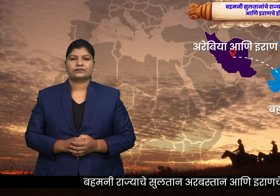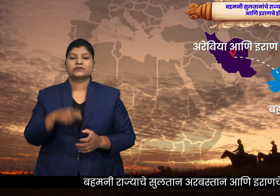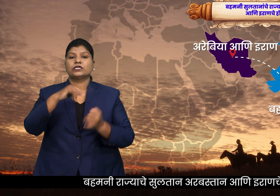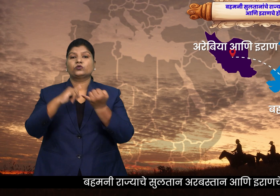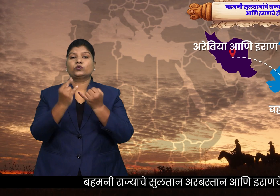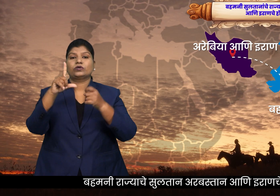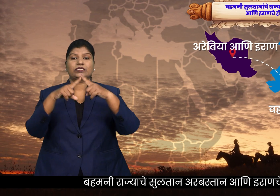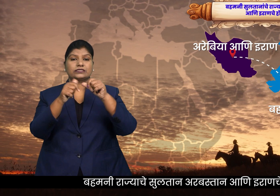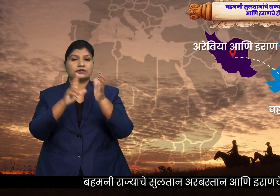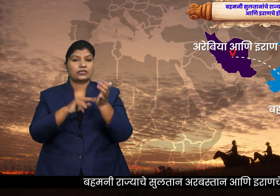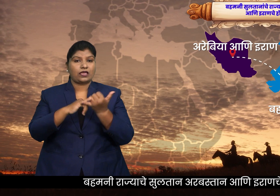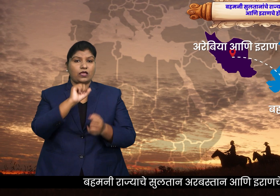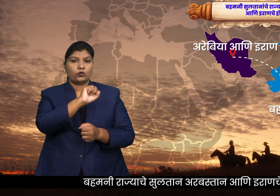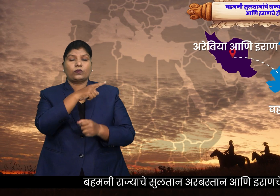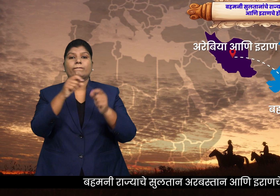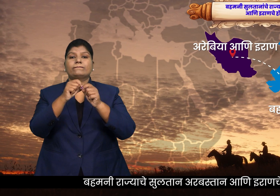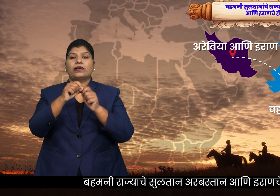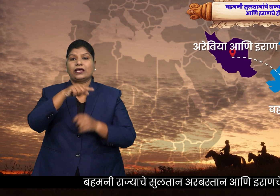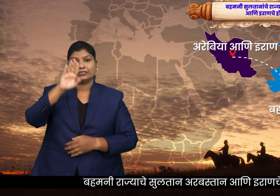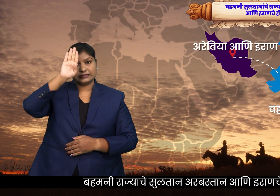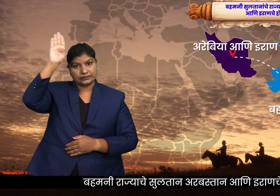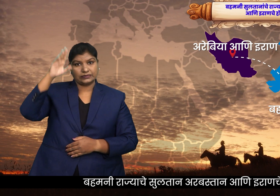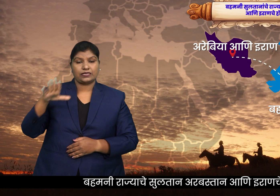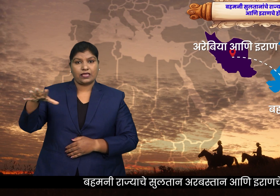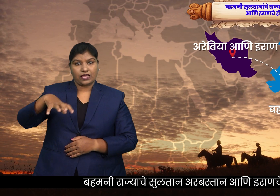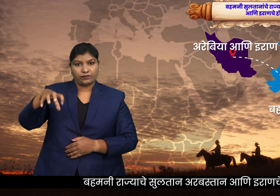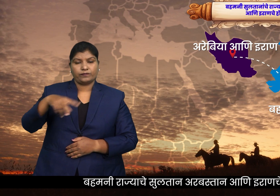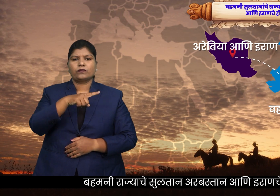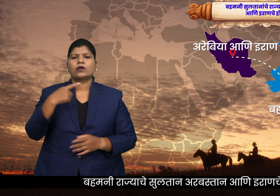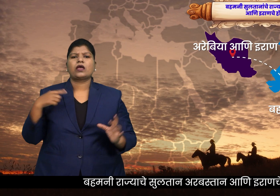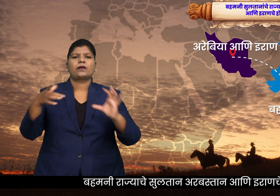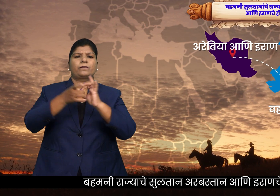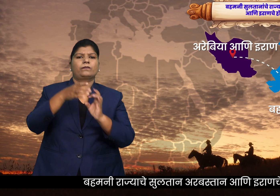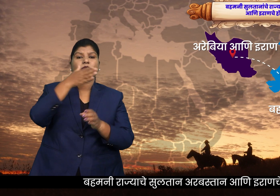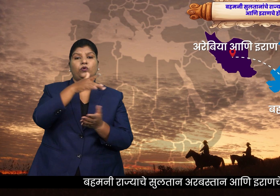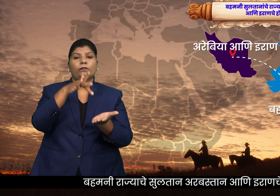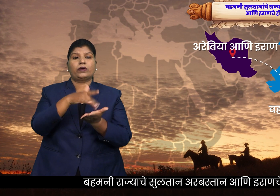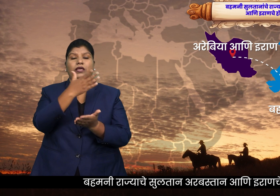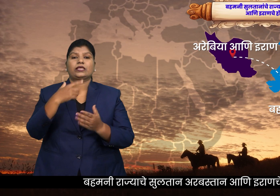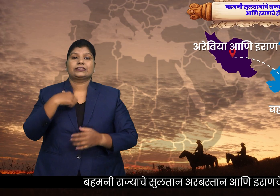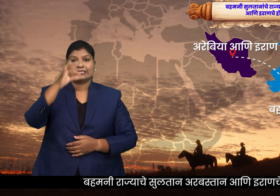बहमानी राज्याचे सुलतान असबस्तान आणि इराणचे होते.